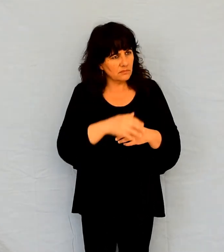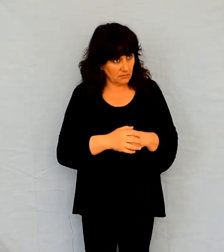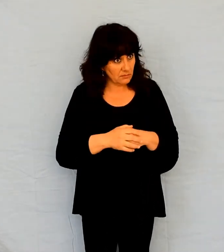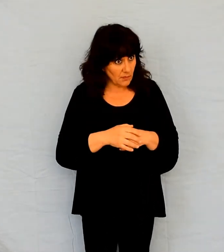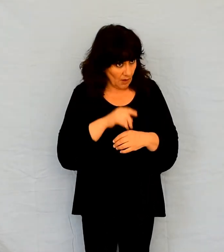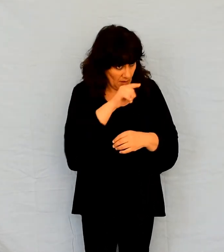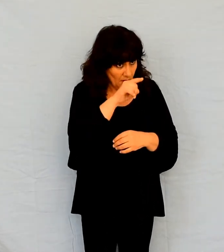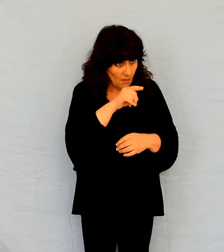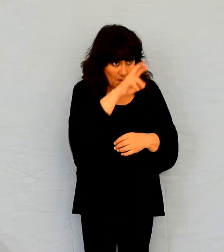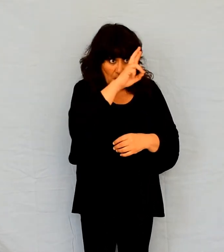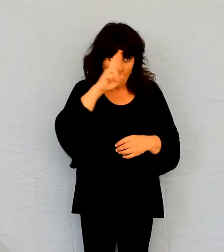toi-même qui le dis. »